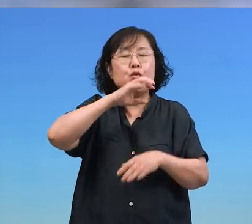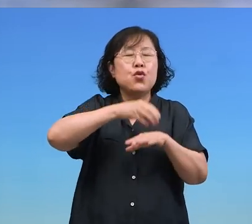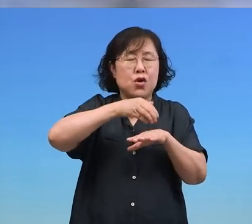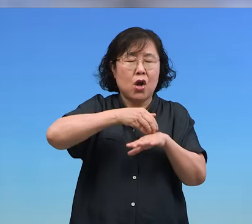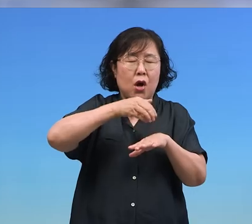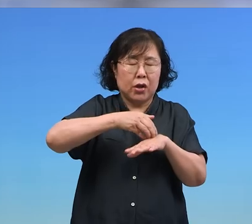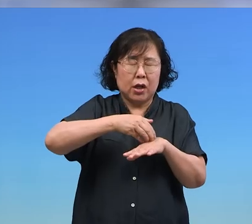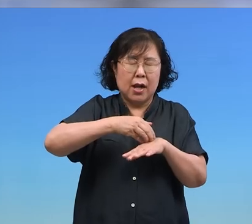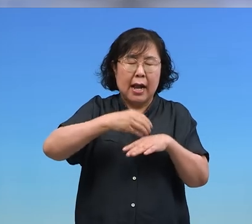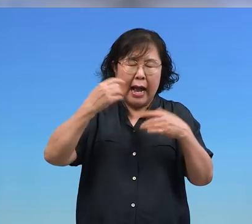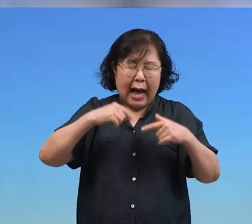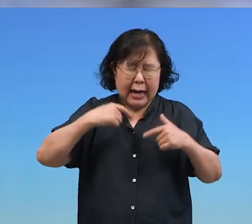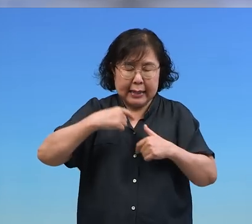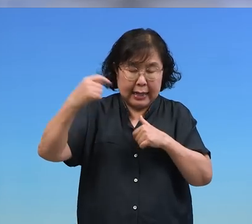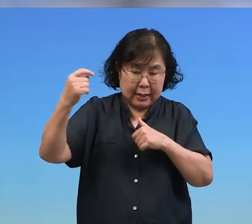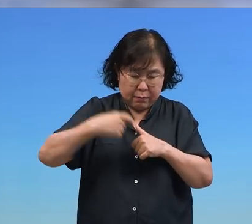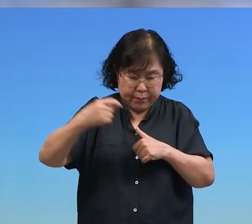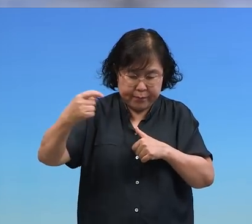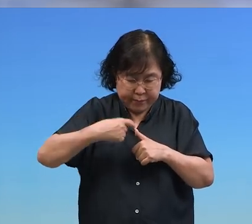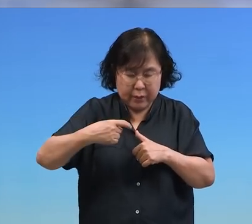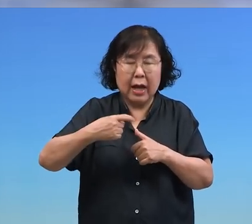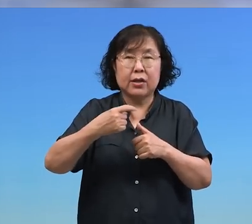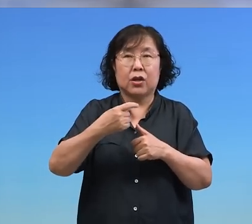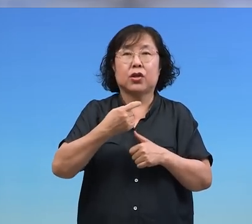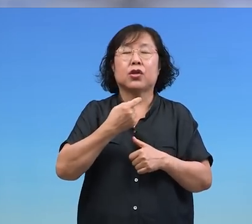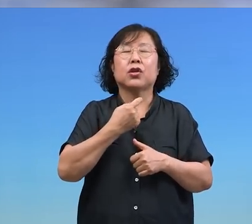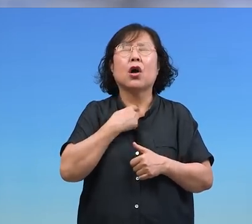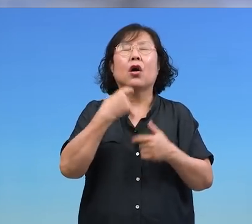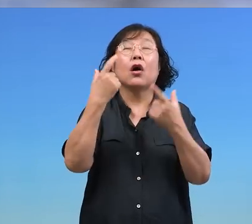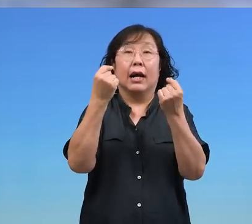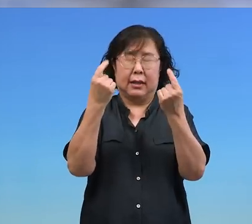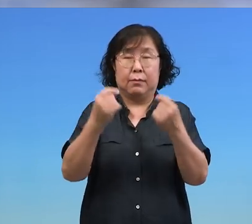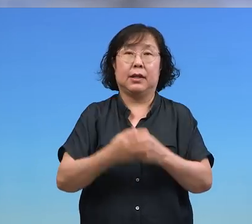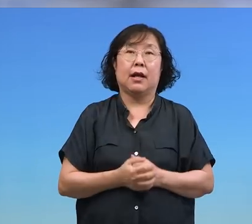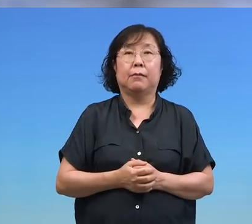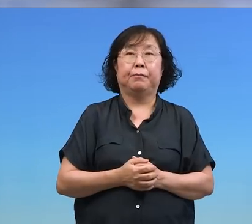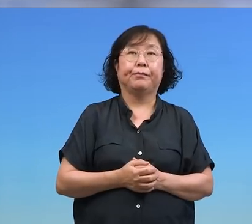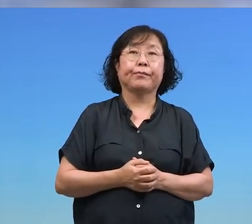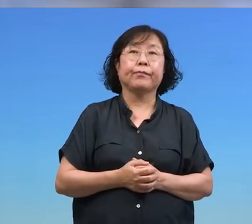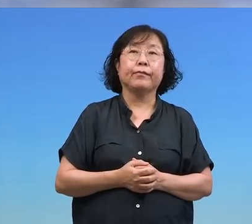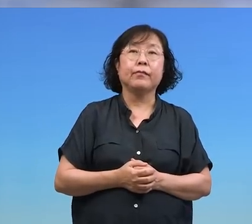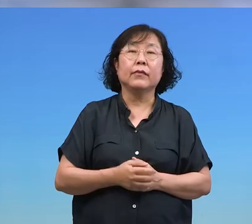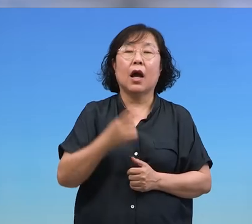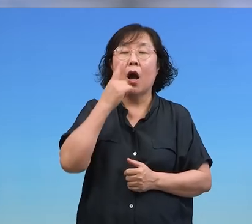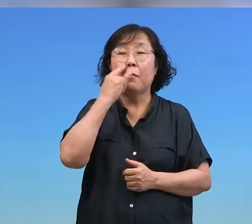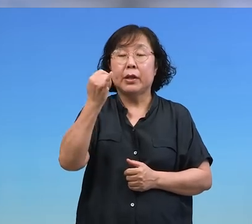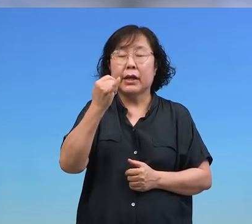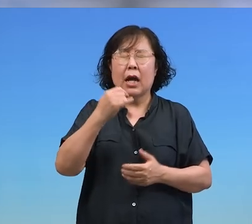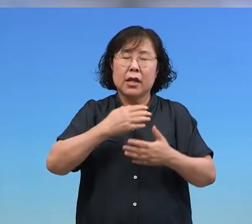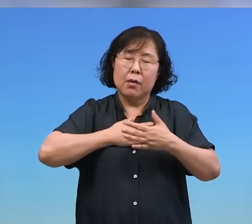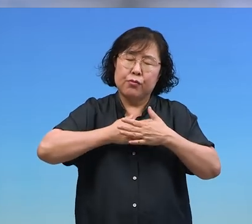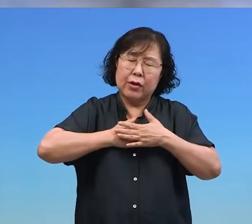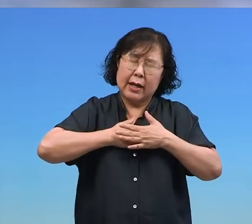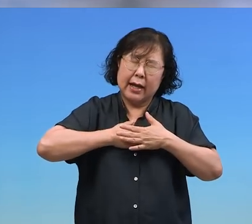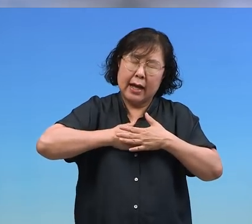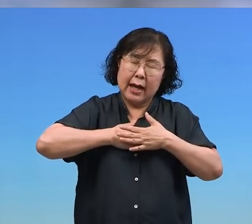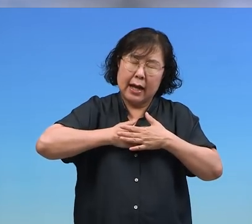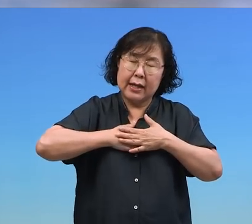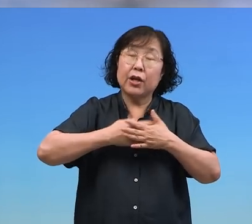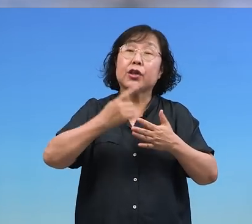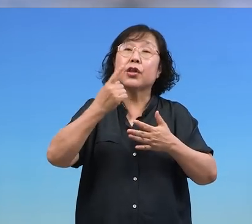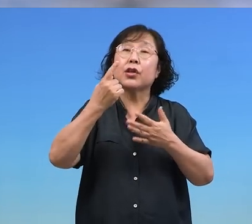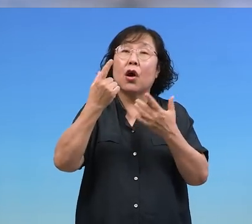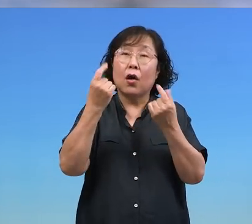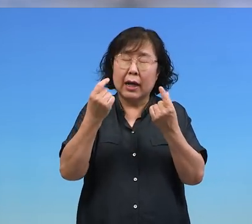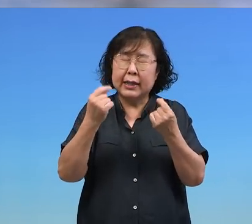하면서도 불안불안 물가에 내놓은 그런 어떤 애처럼 느껴지시는 부모의 마음으로 여러분에게